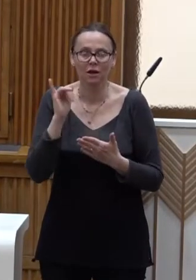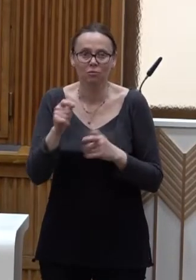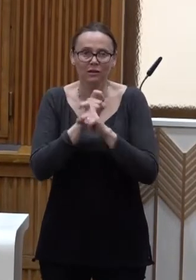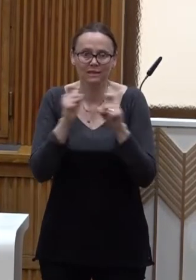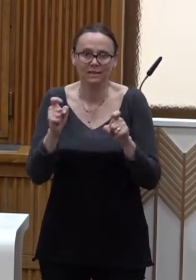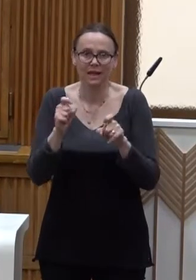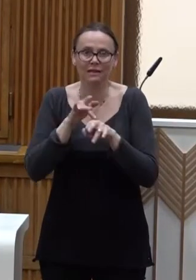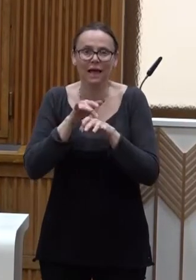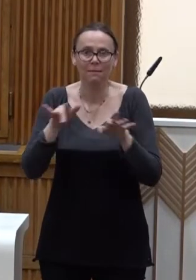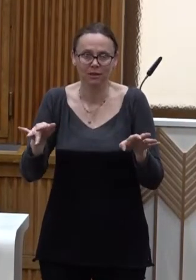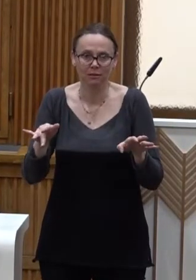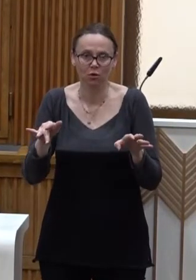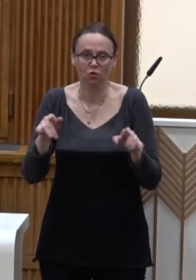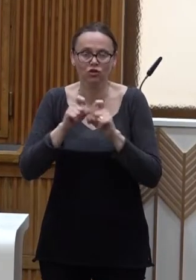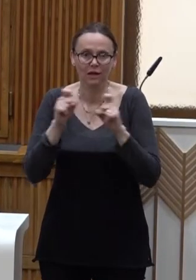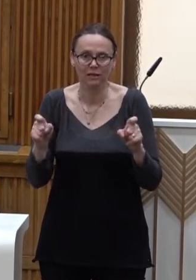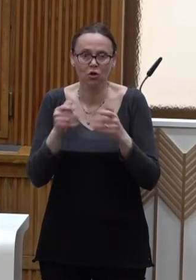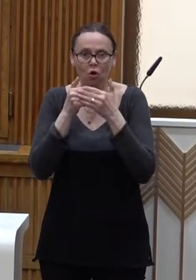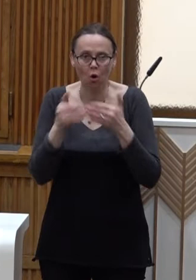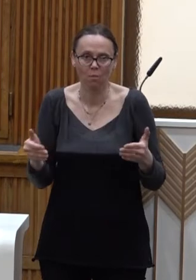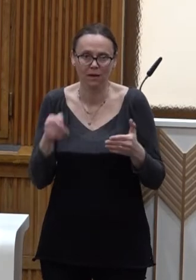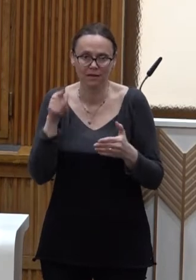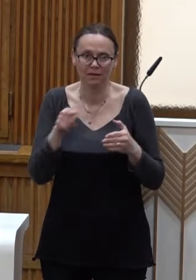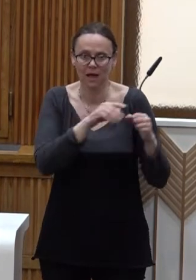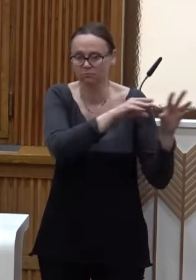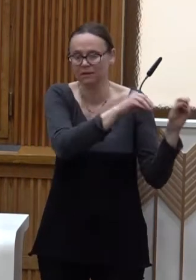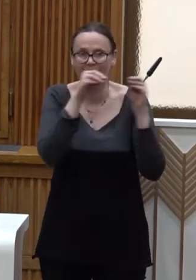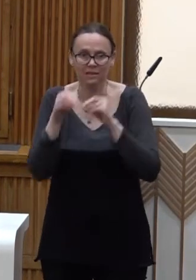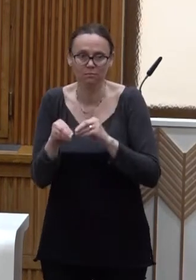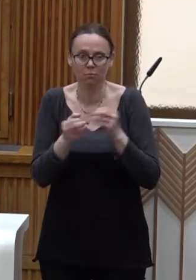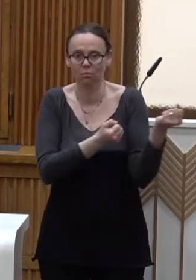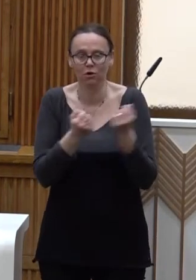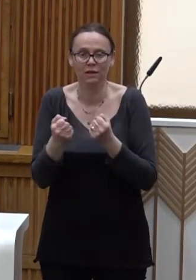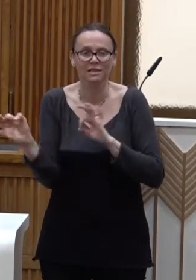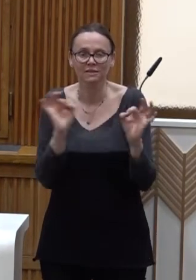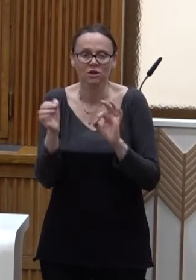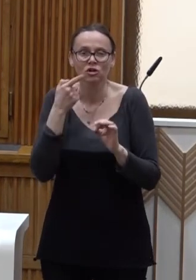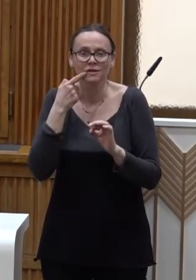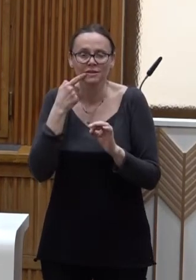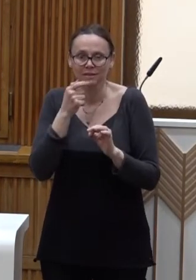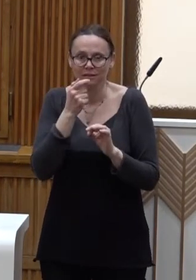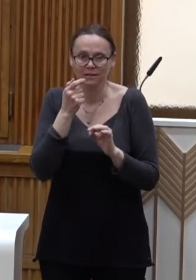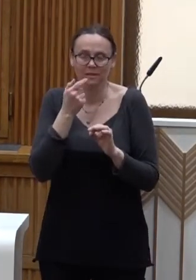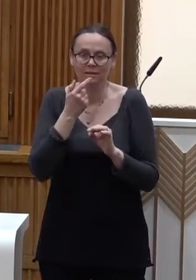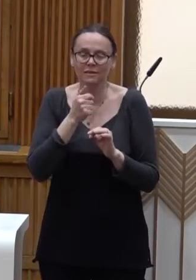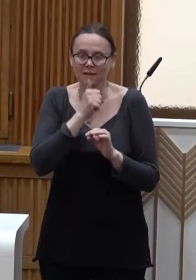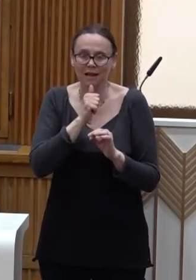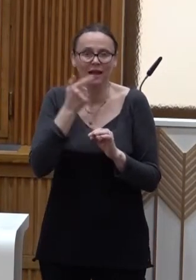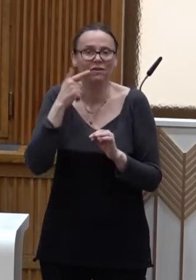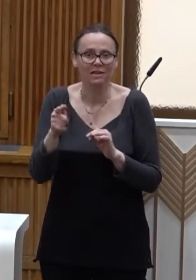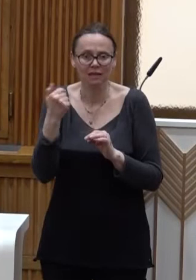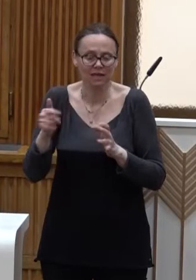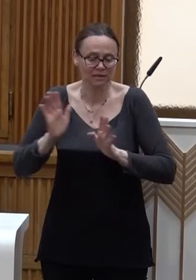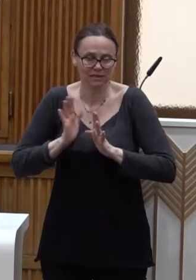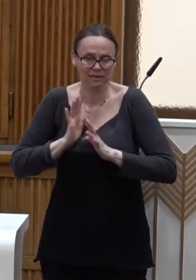zaradi epidemioloških razlogov omeji ta transport sveže zelenjave iz sadja iz rizičnih držav, saj gre tudi v